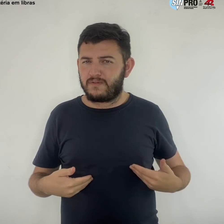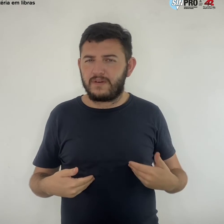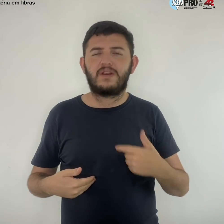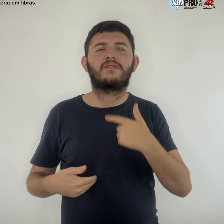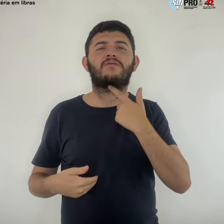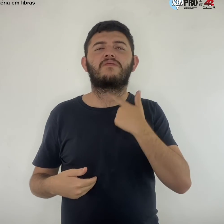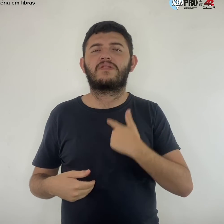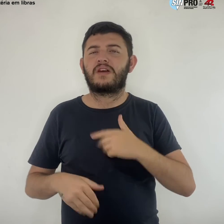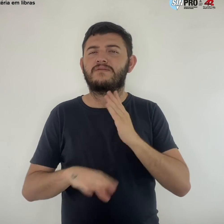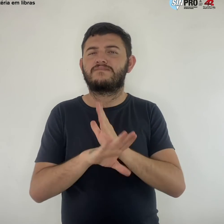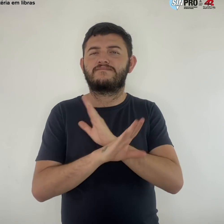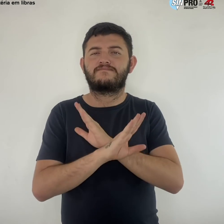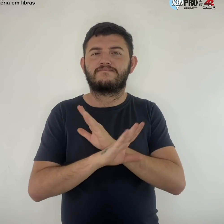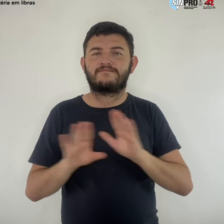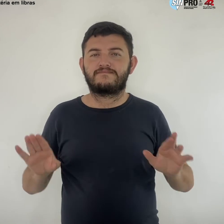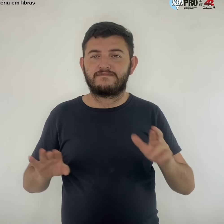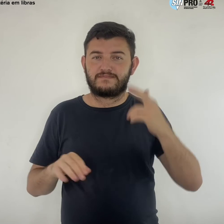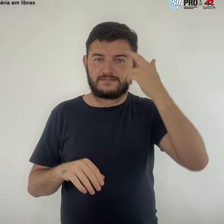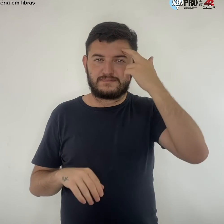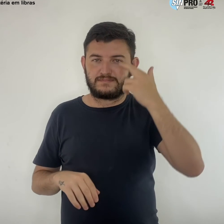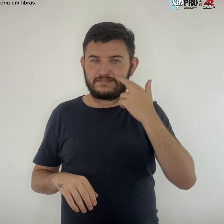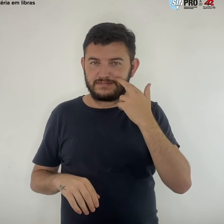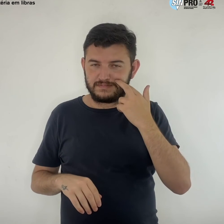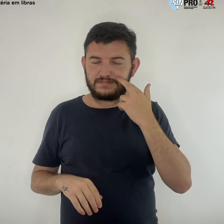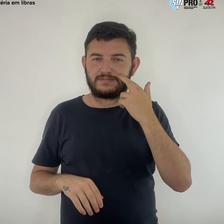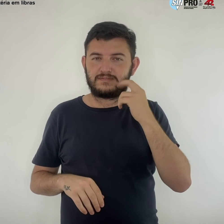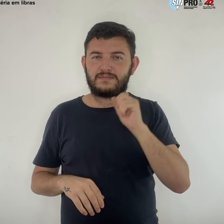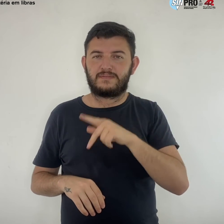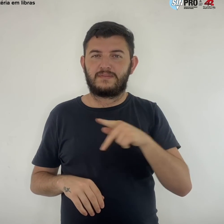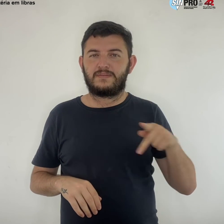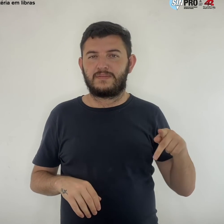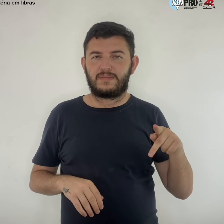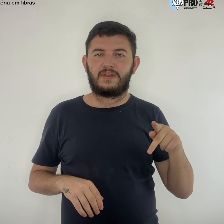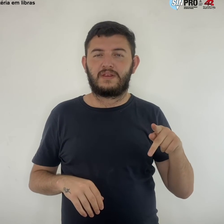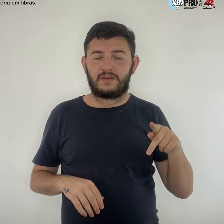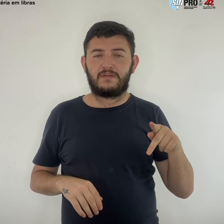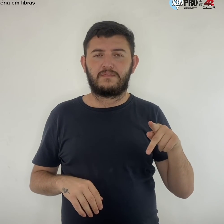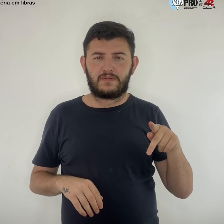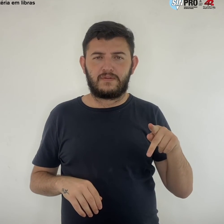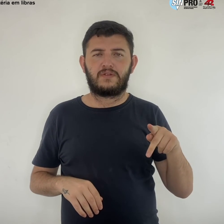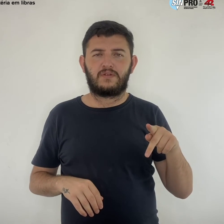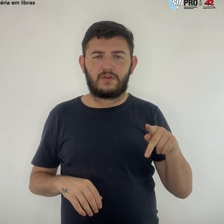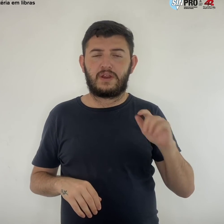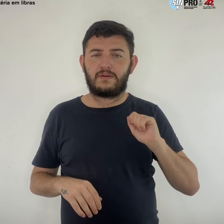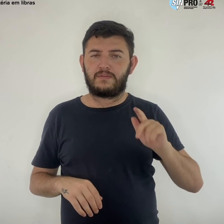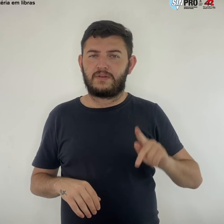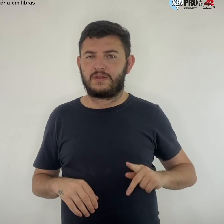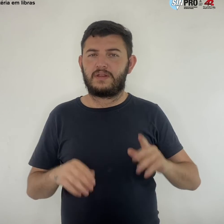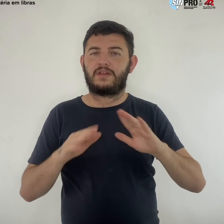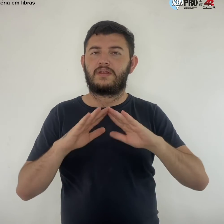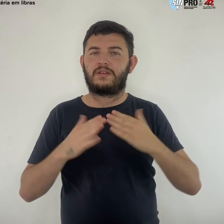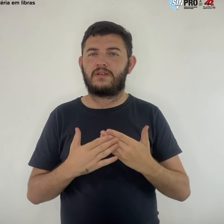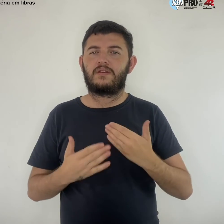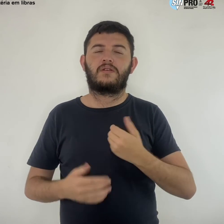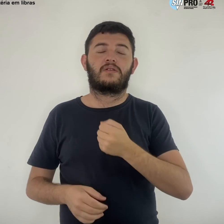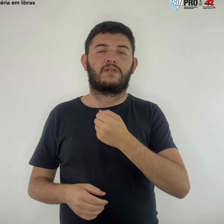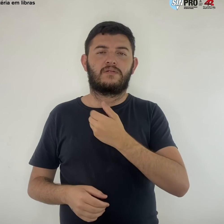governamental. Rosilene Correia é professora aposentada da Rede Pública de